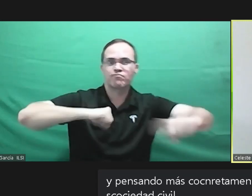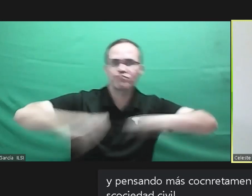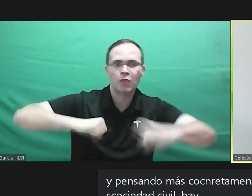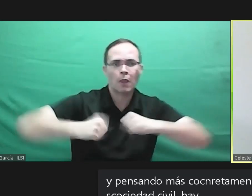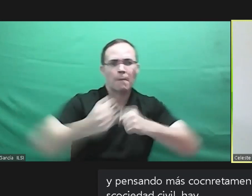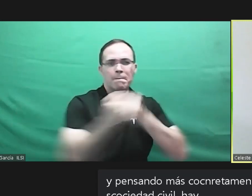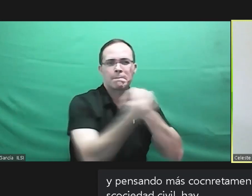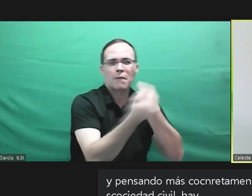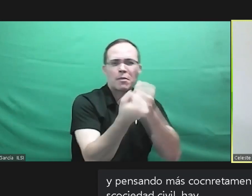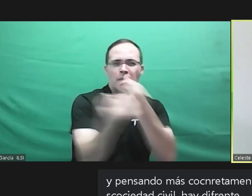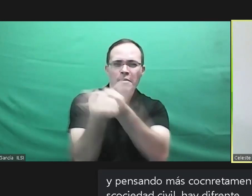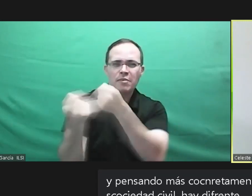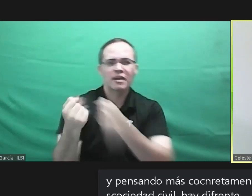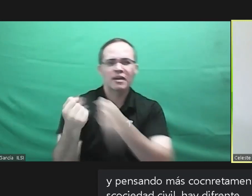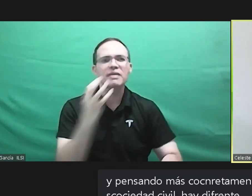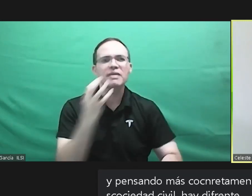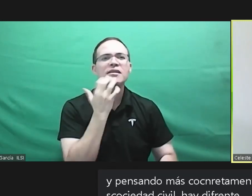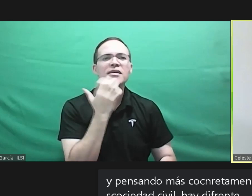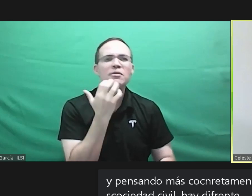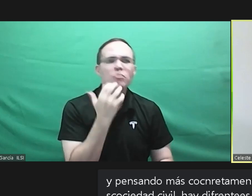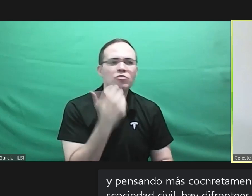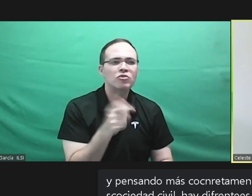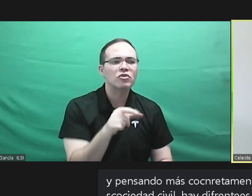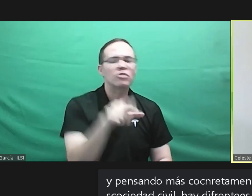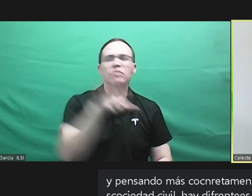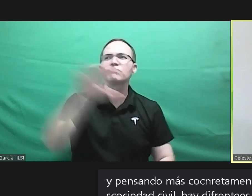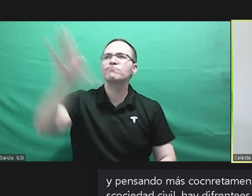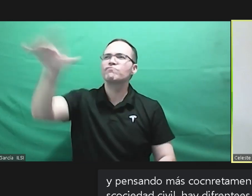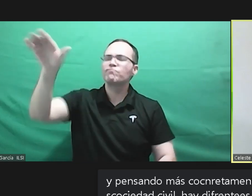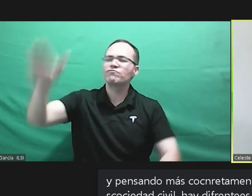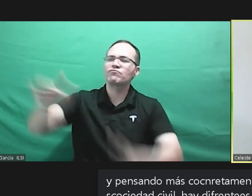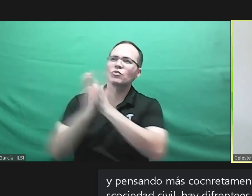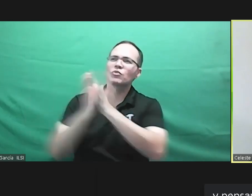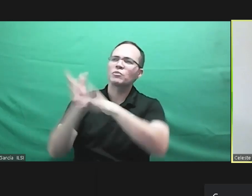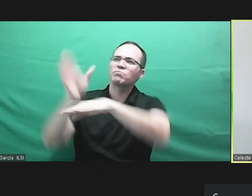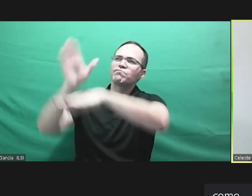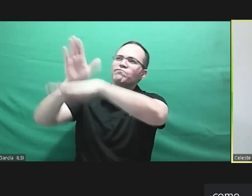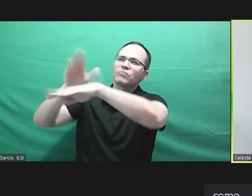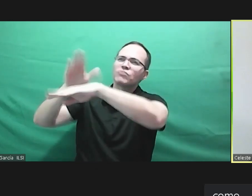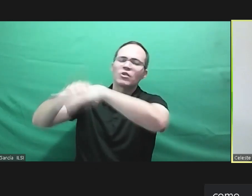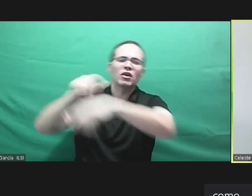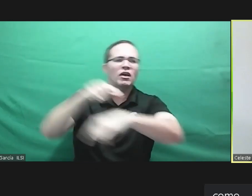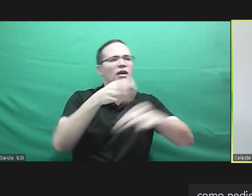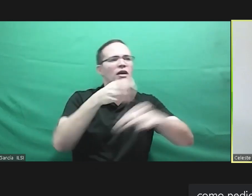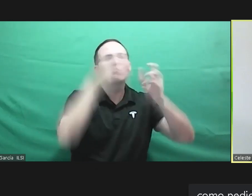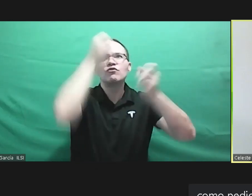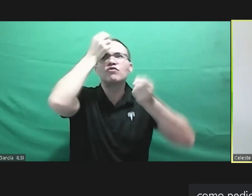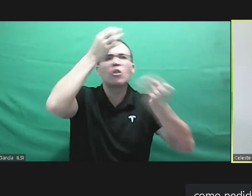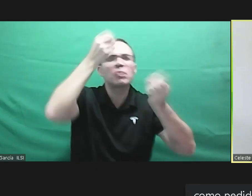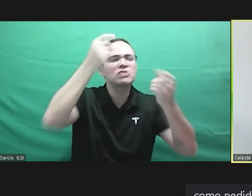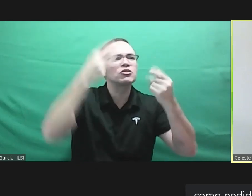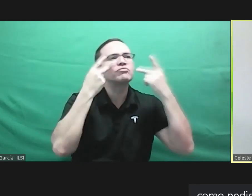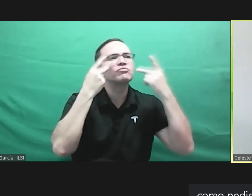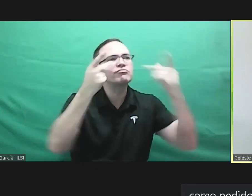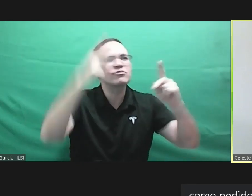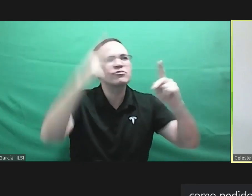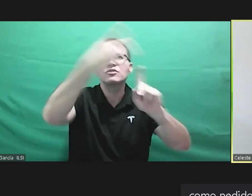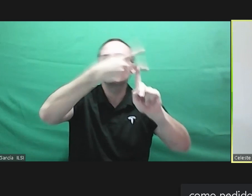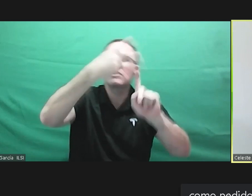por ejemplo, en pedidos de acceso a la información pública para identificar que